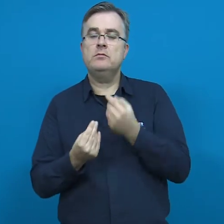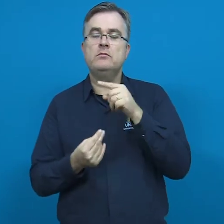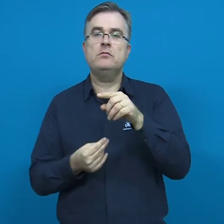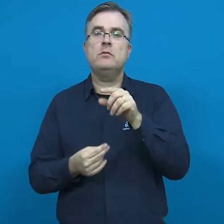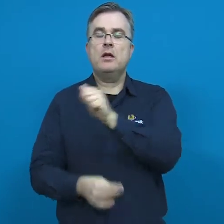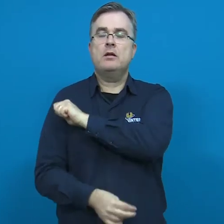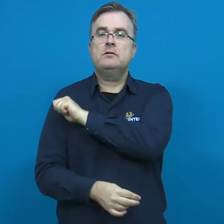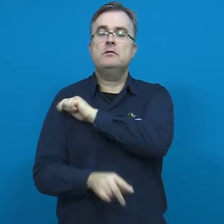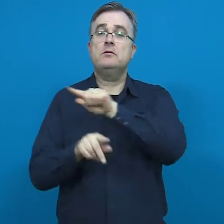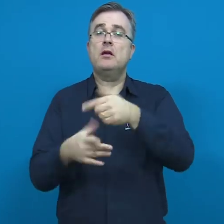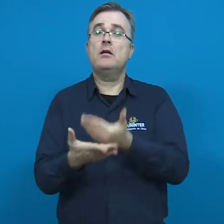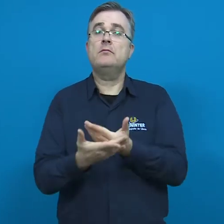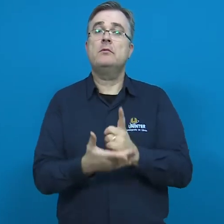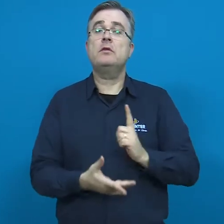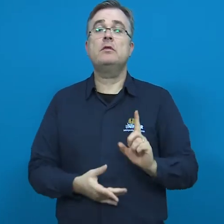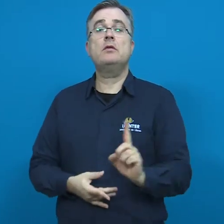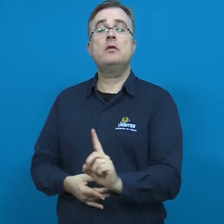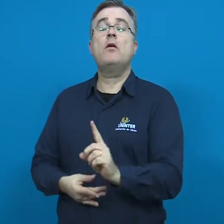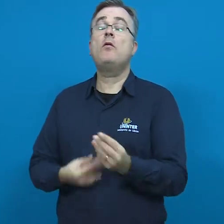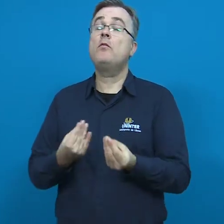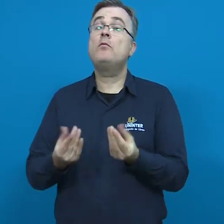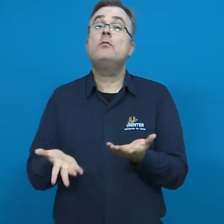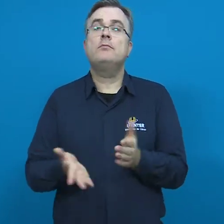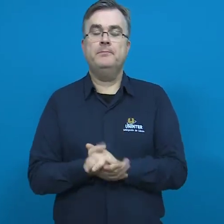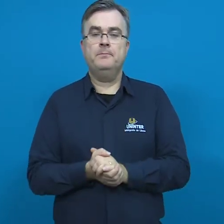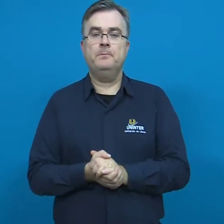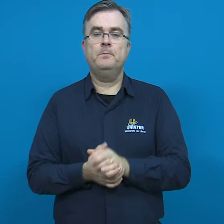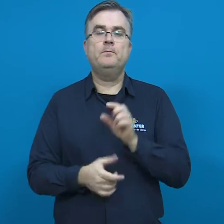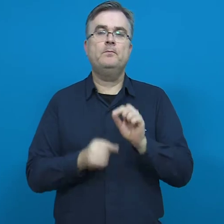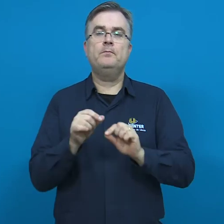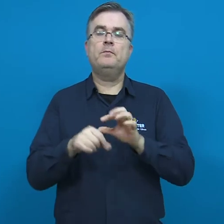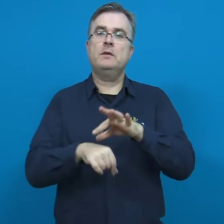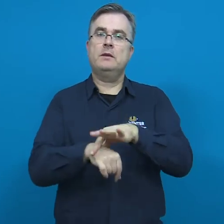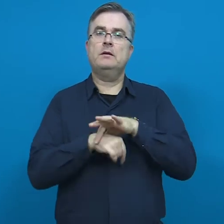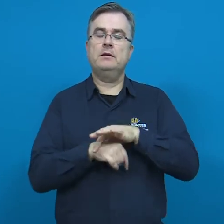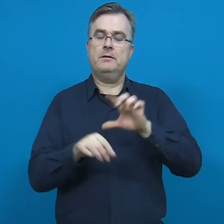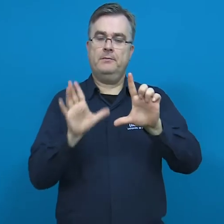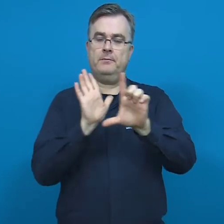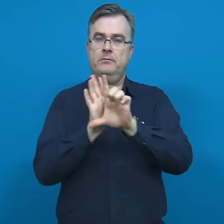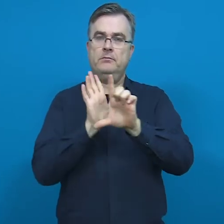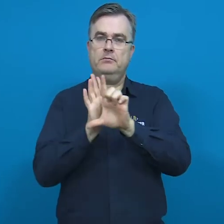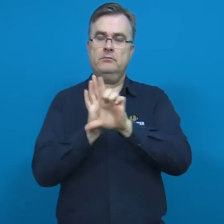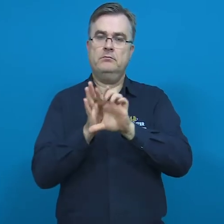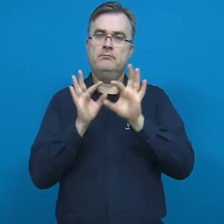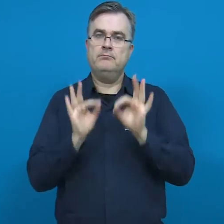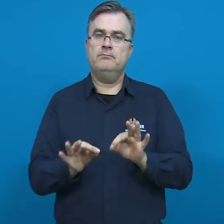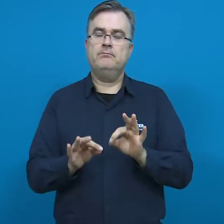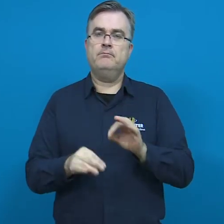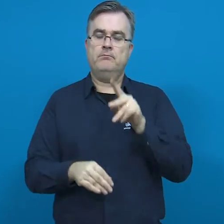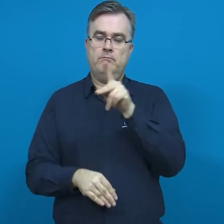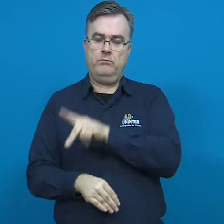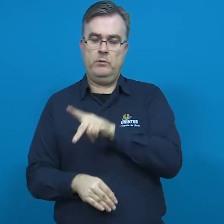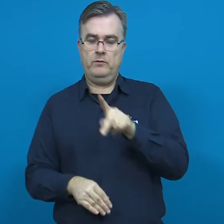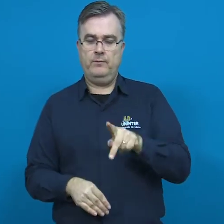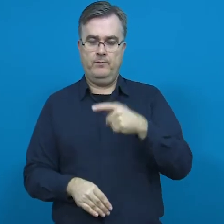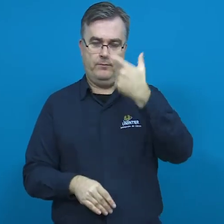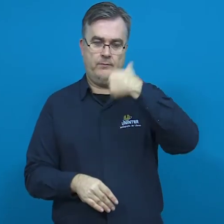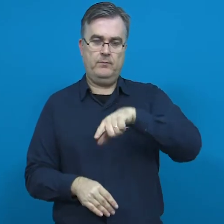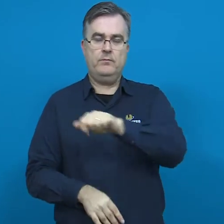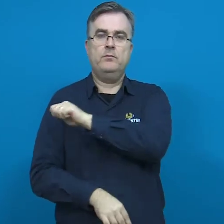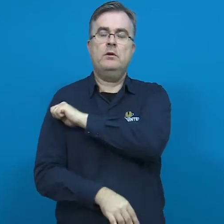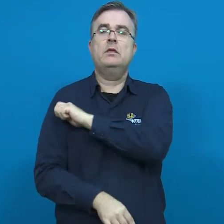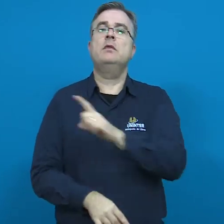virar ali com esse aluno em sala de aula. E depois, né, quais são as garantias legais que tanto o